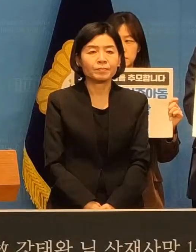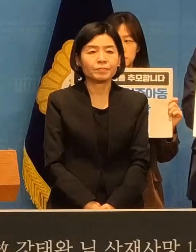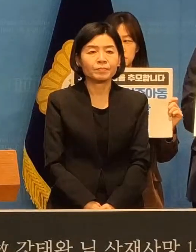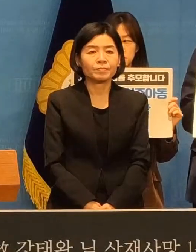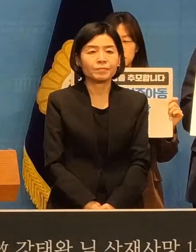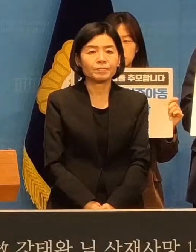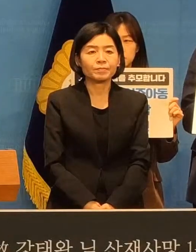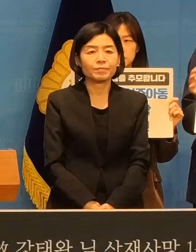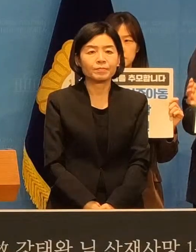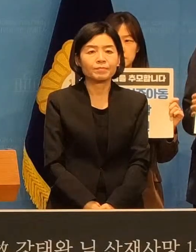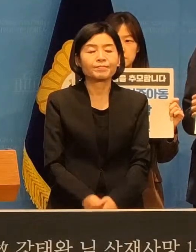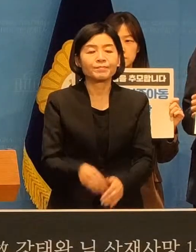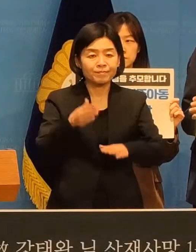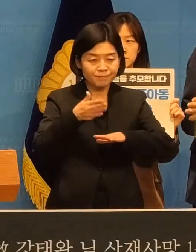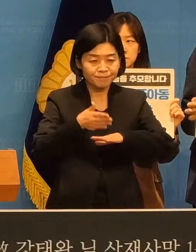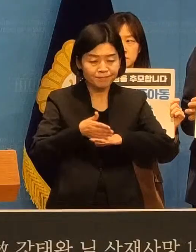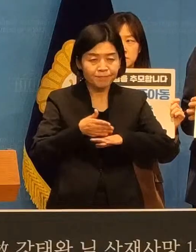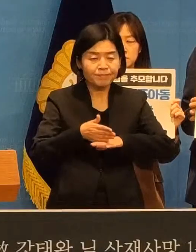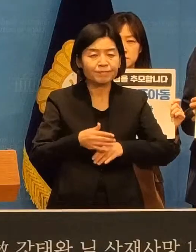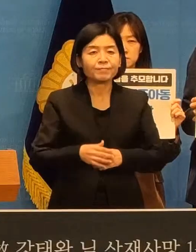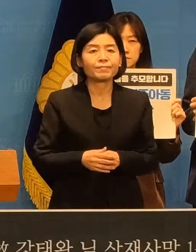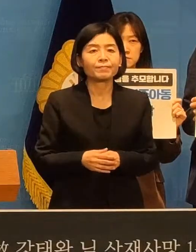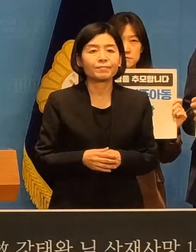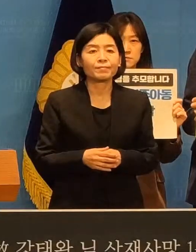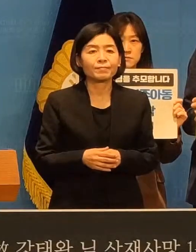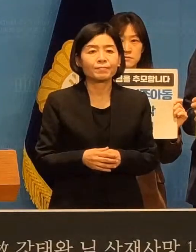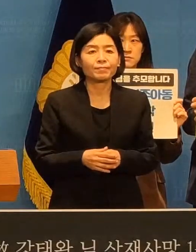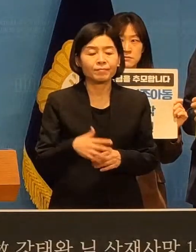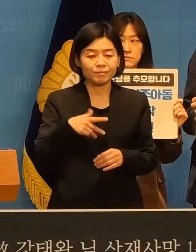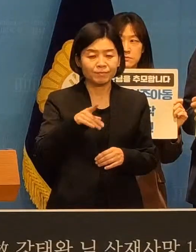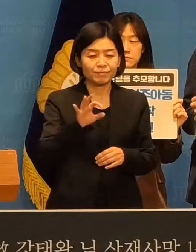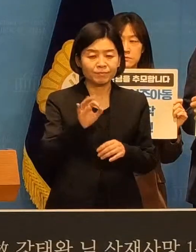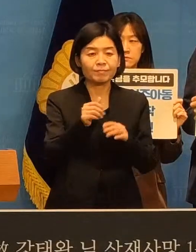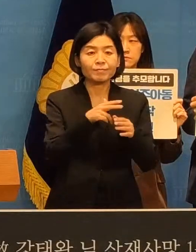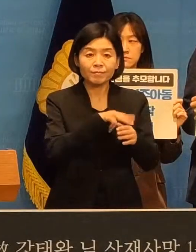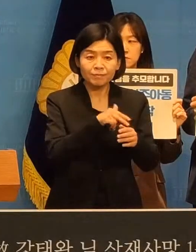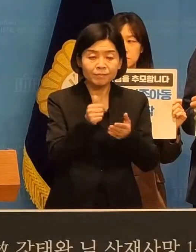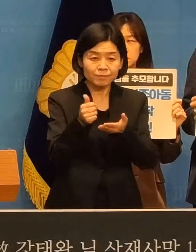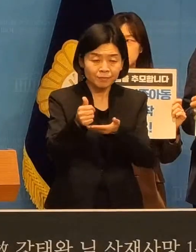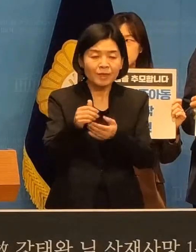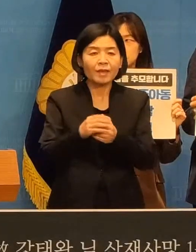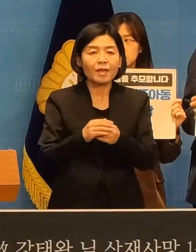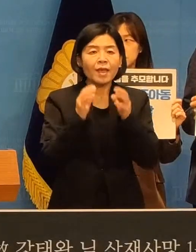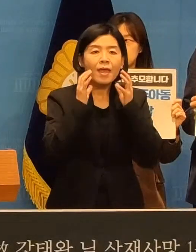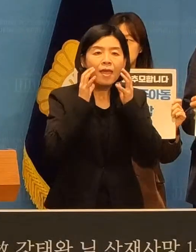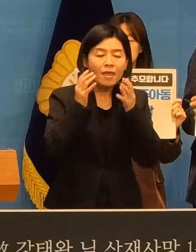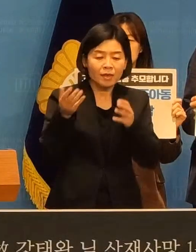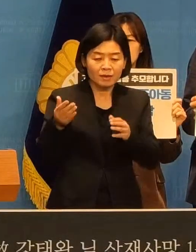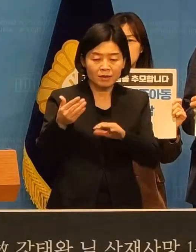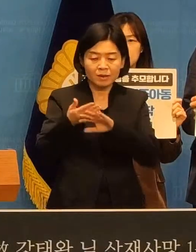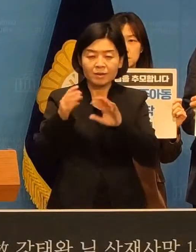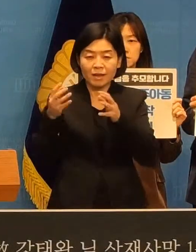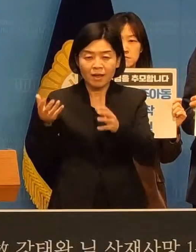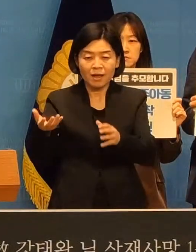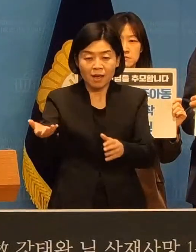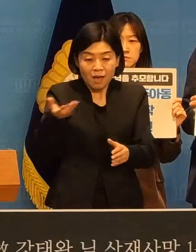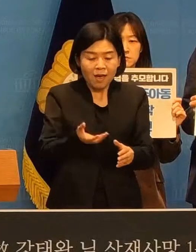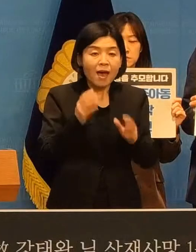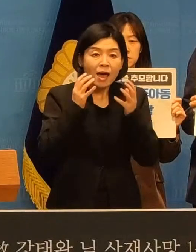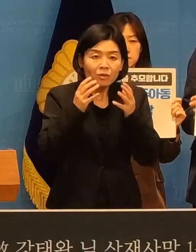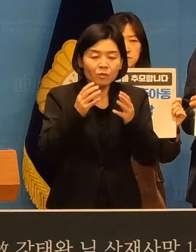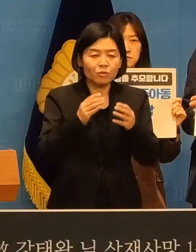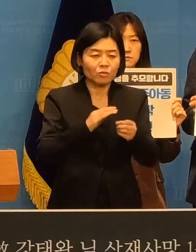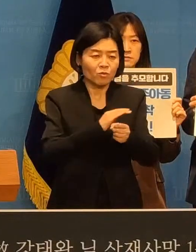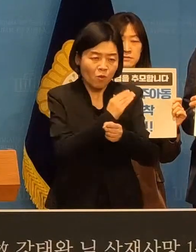네, 정혜경 의원님 감사합니다. 의원님께서는 이주아동의 보편적 권리와 이주 노동자의 권리 보호를 위해 애써주시겠다고